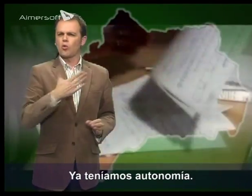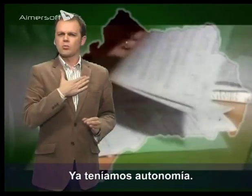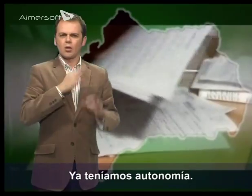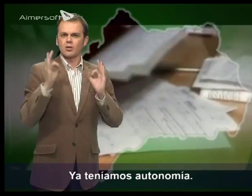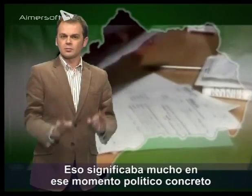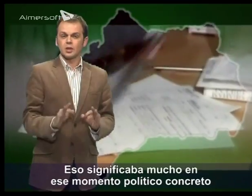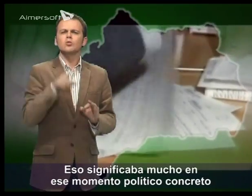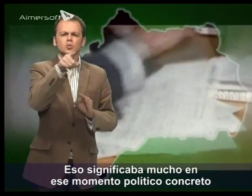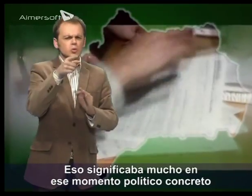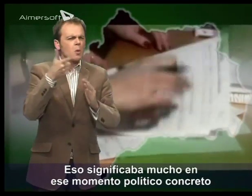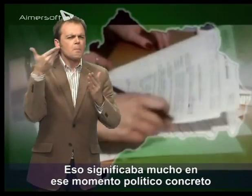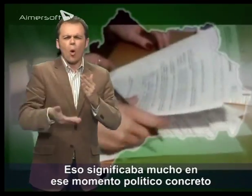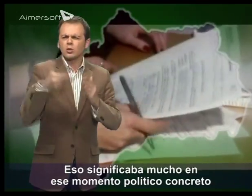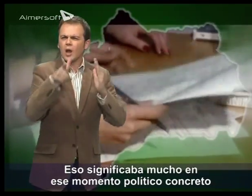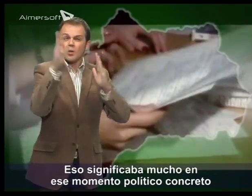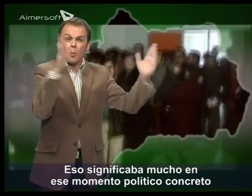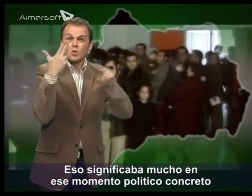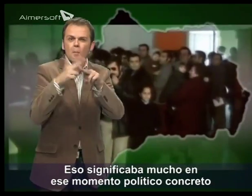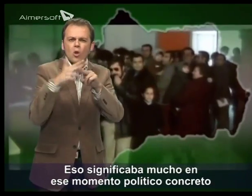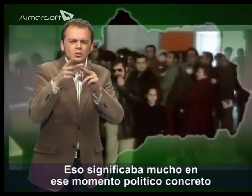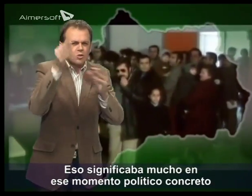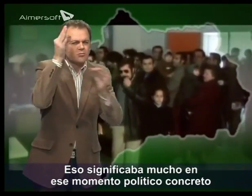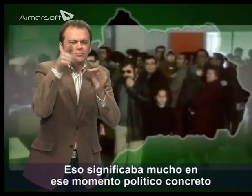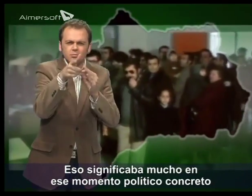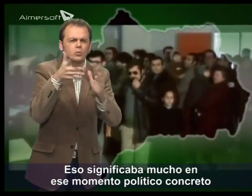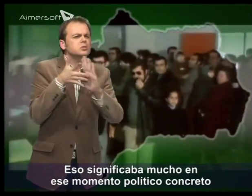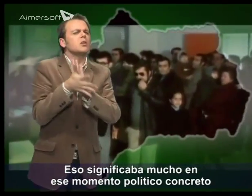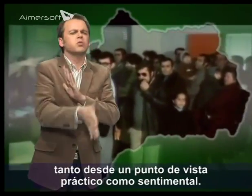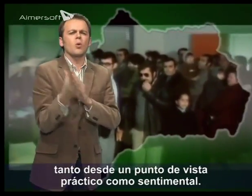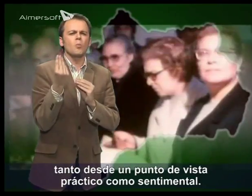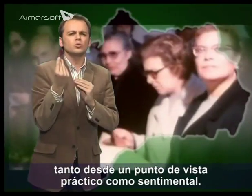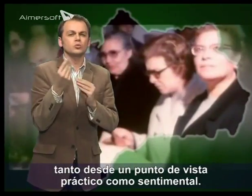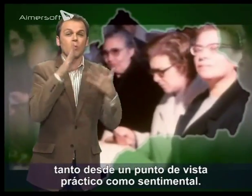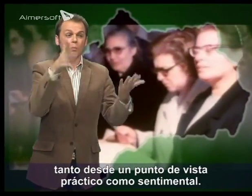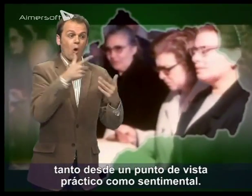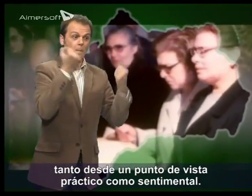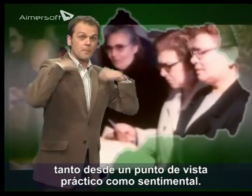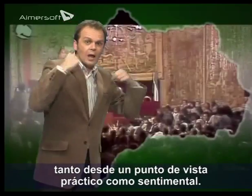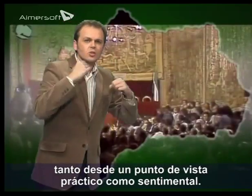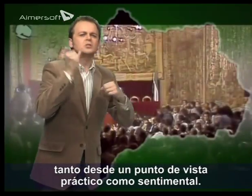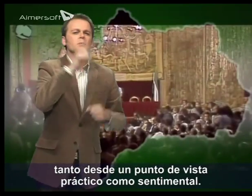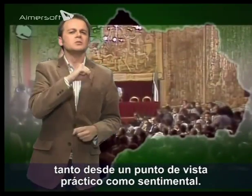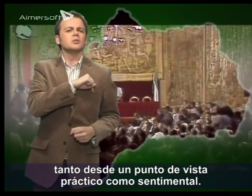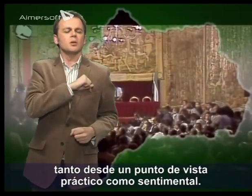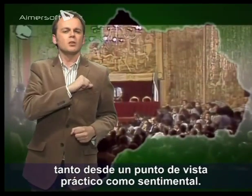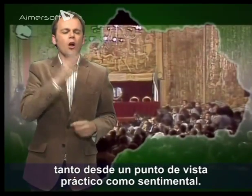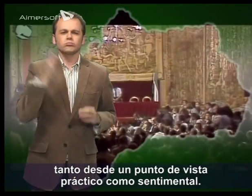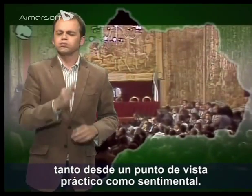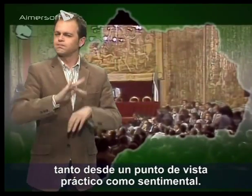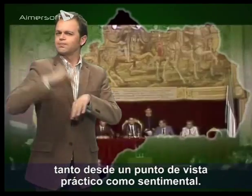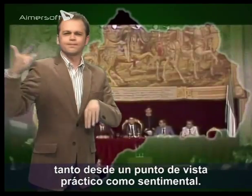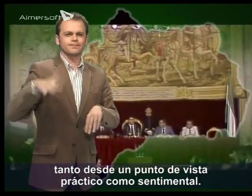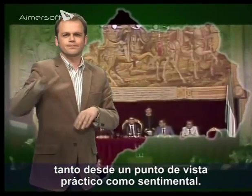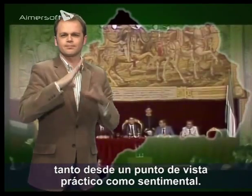autonomía. Eso significaba mucho en ese momento político concreto, tanto desde un punto de vista práctico como